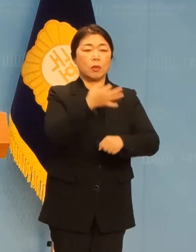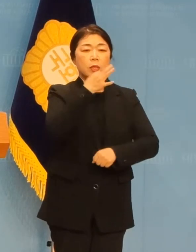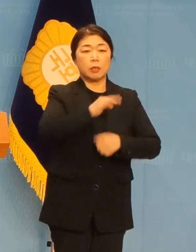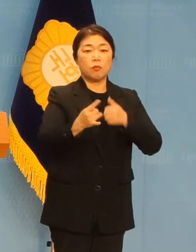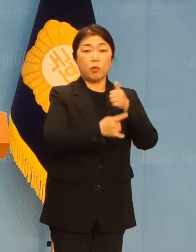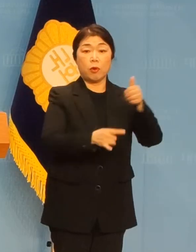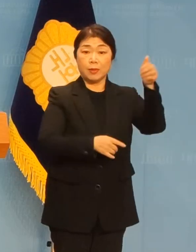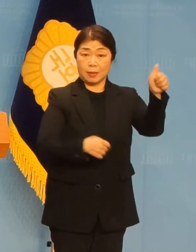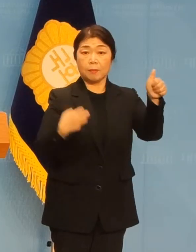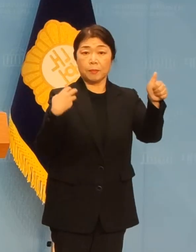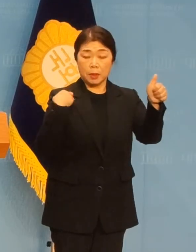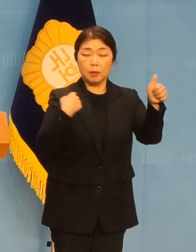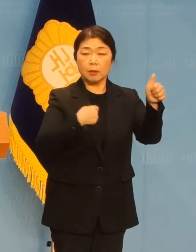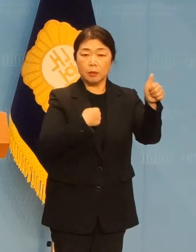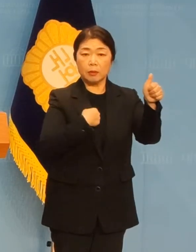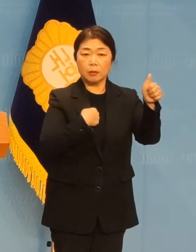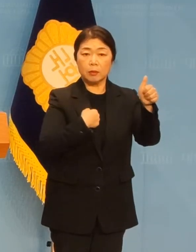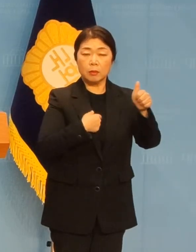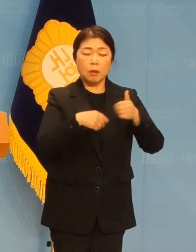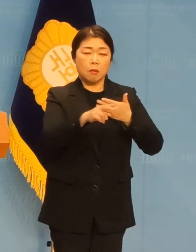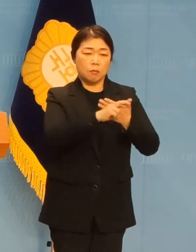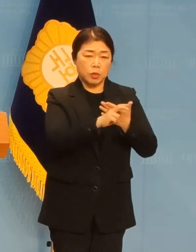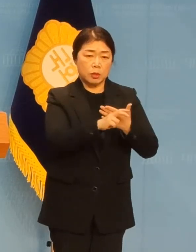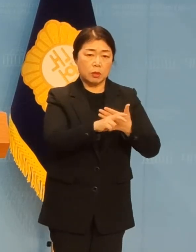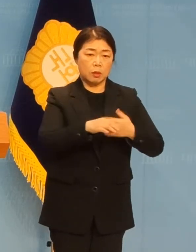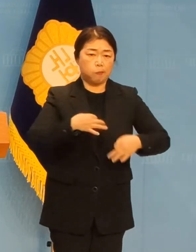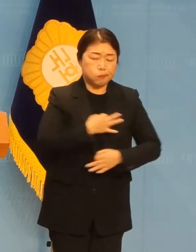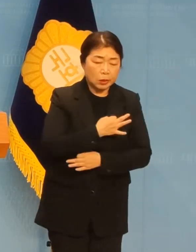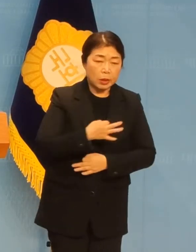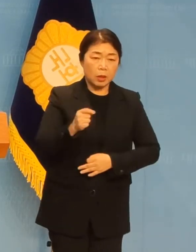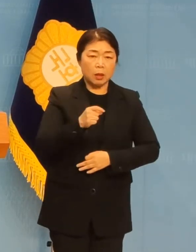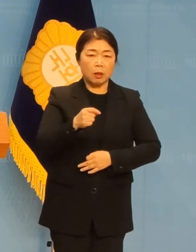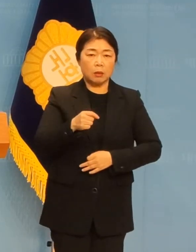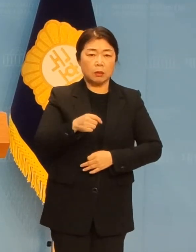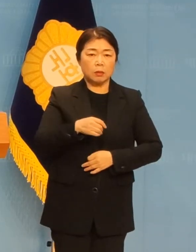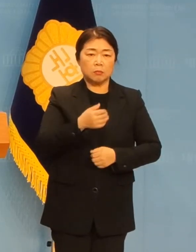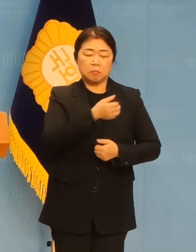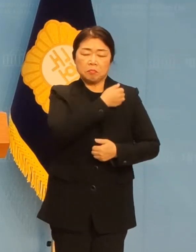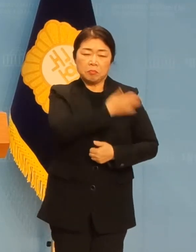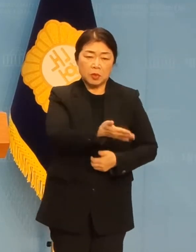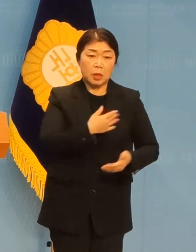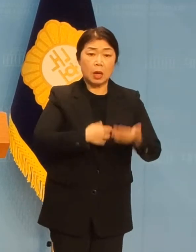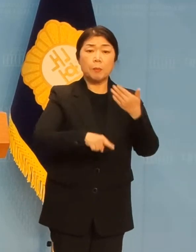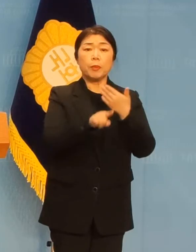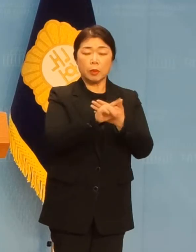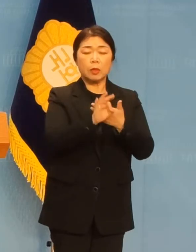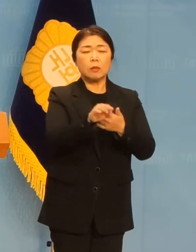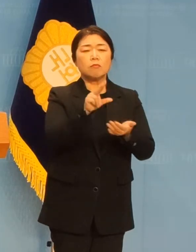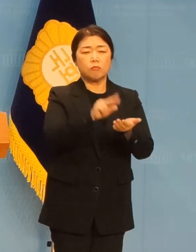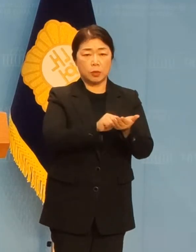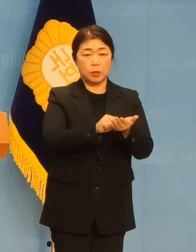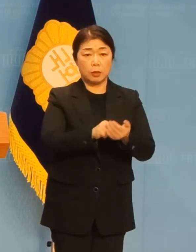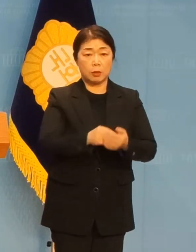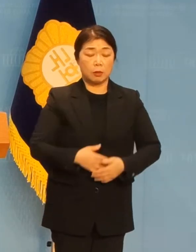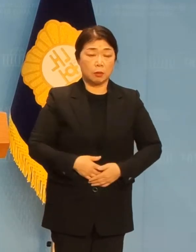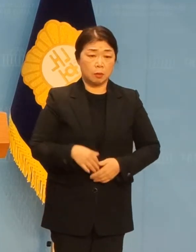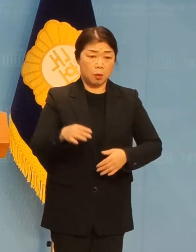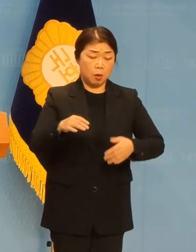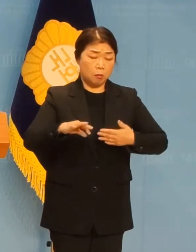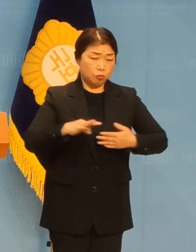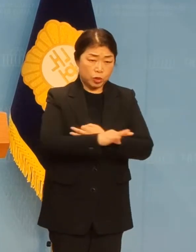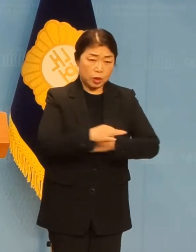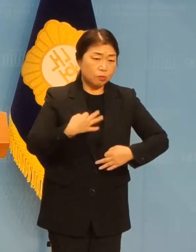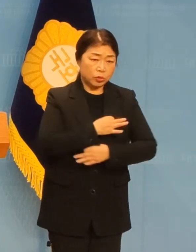국민권익위원장이었습니다. 불의와 불법에 눈감는 것은 그 책임을 회피하는 것이고 불의에